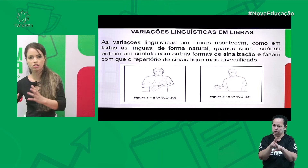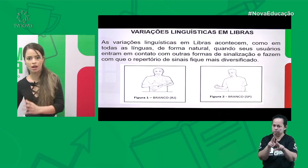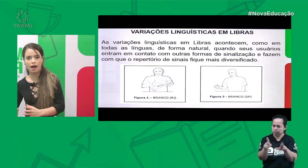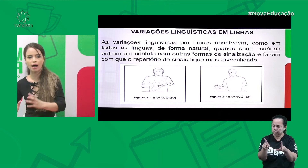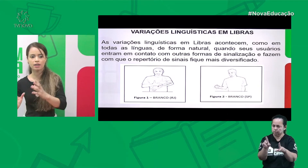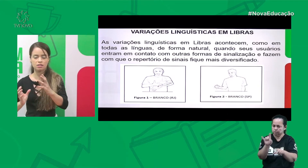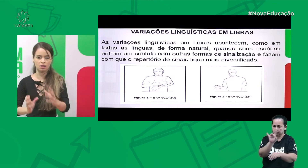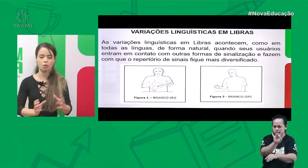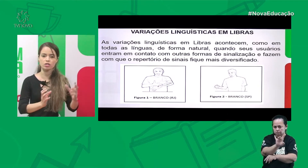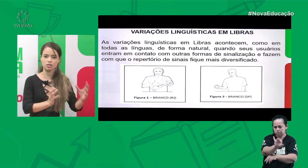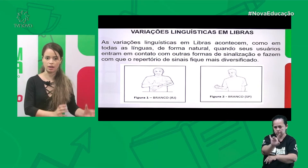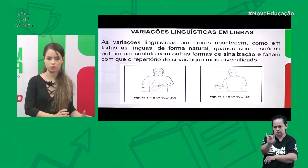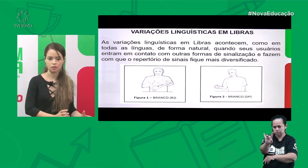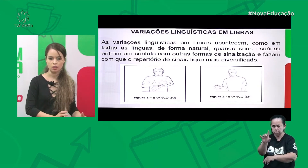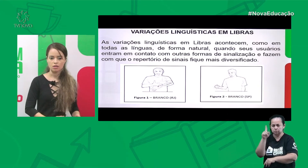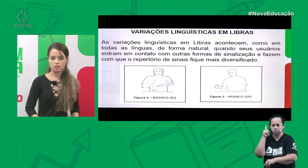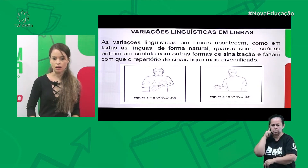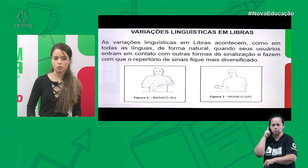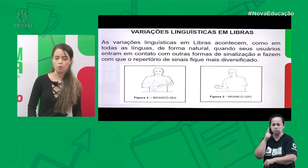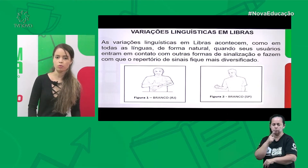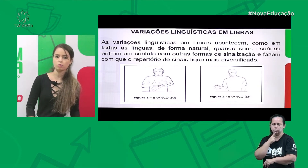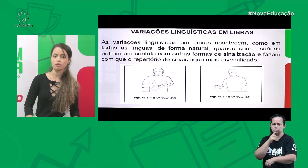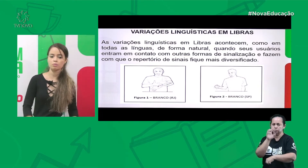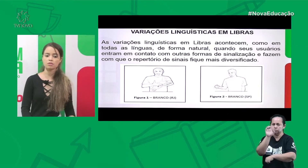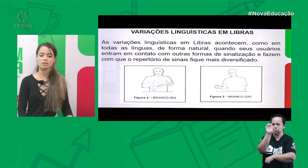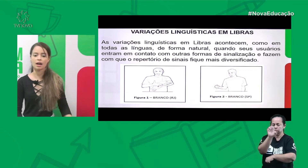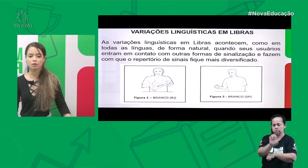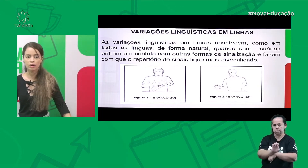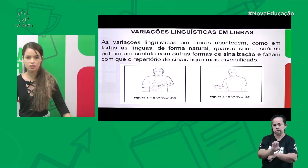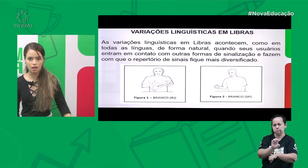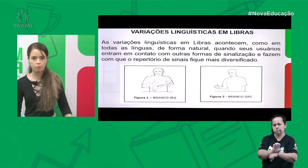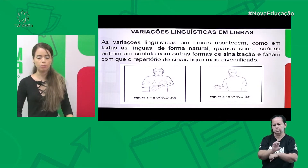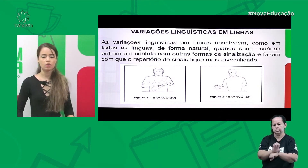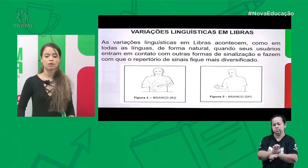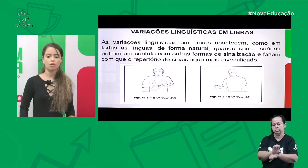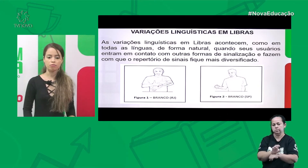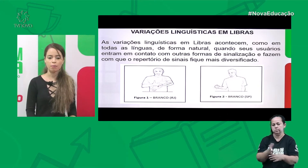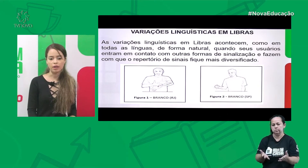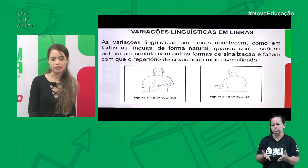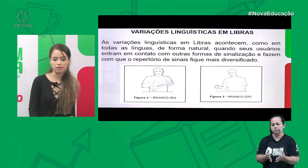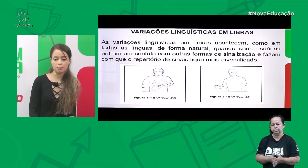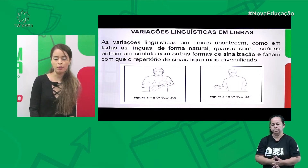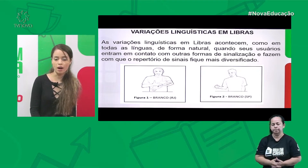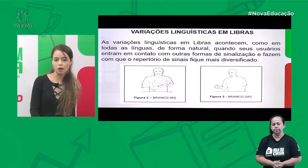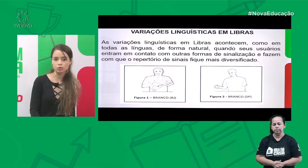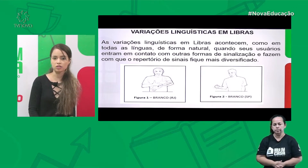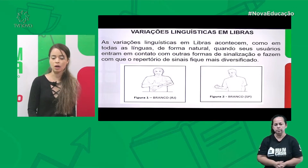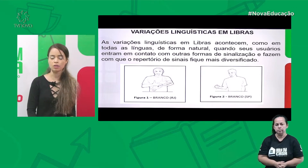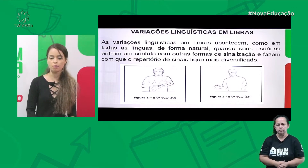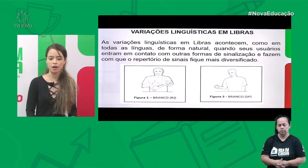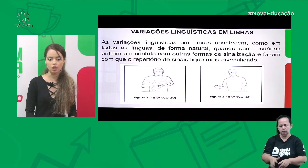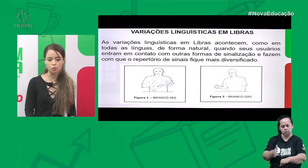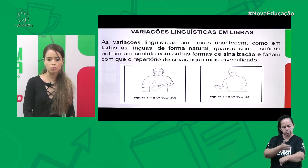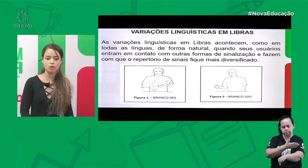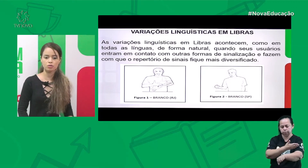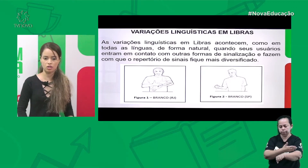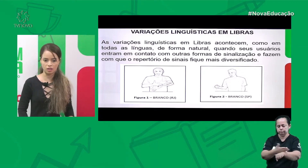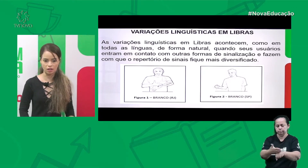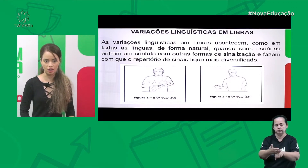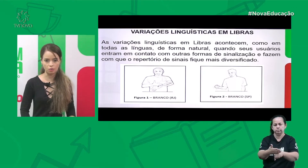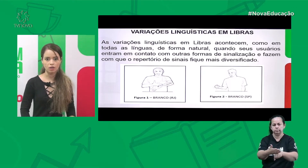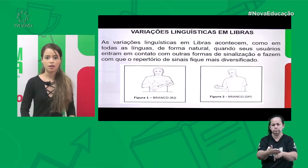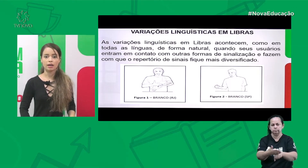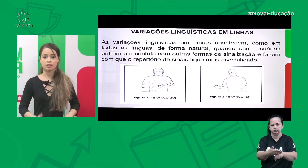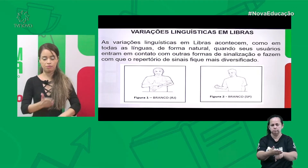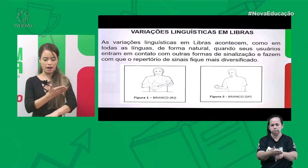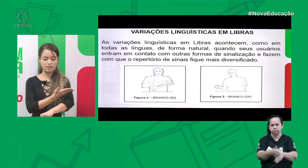que está em seu estado, certo? Como nós podemos citar aí o exemplo, novamente, de branco. O sinal de branco no Rio de